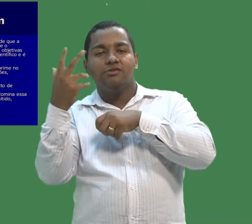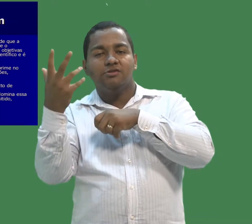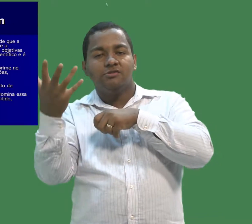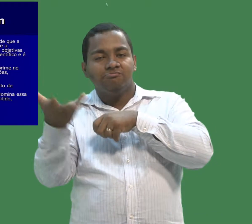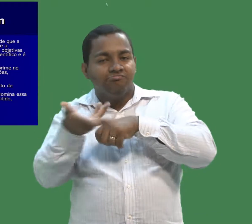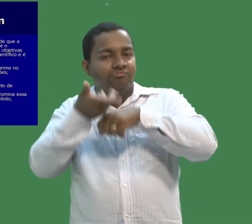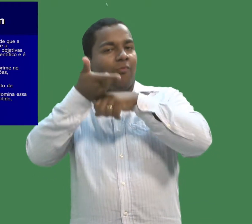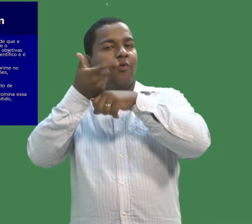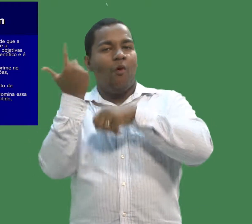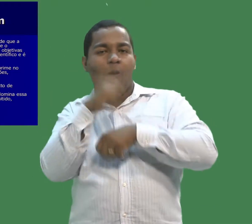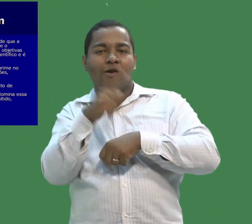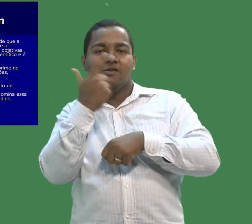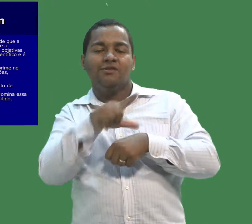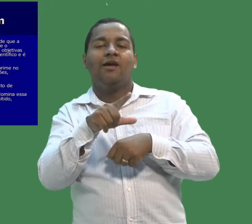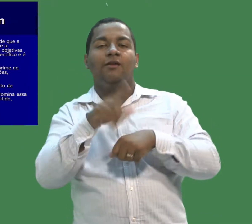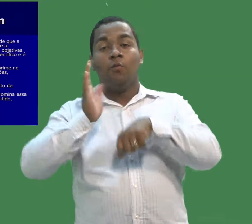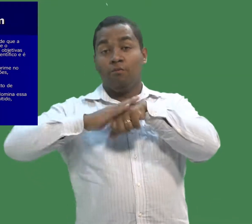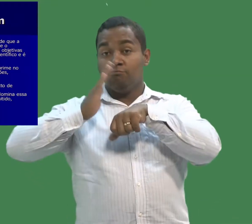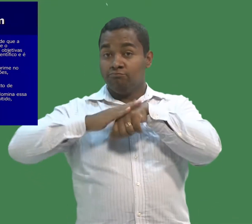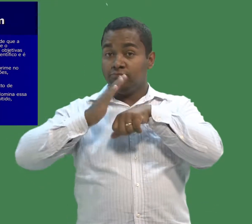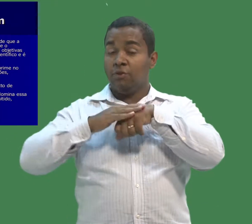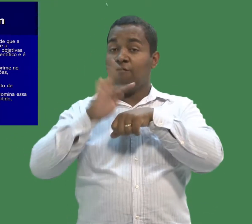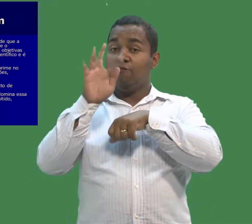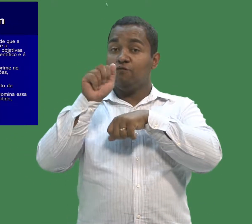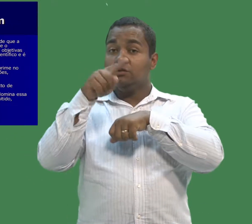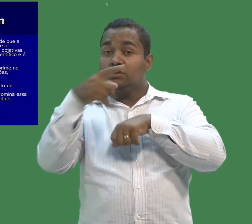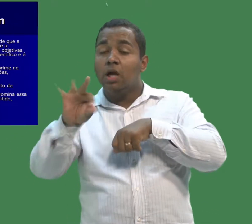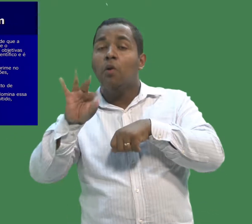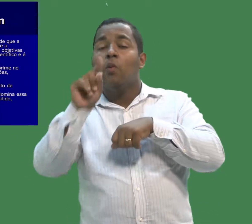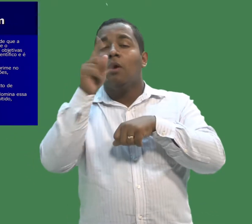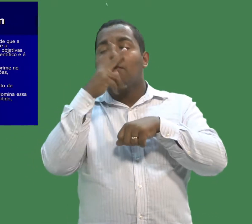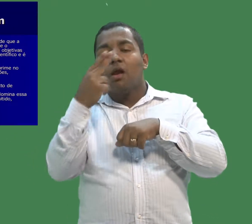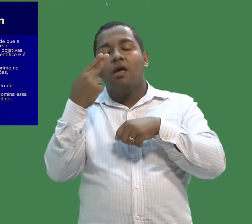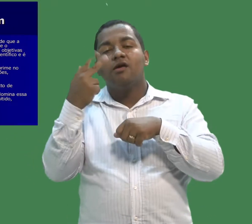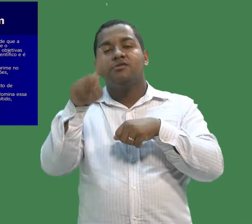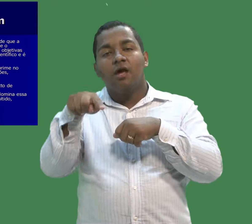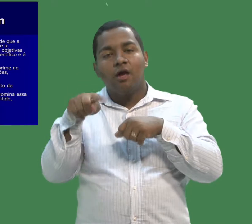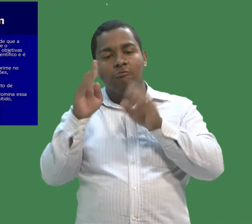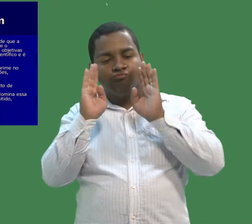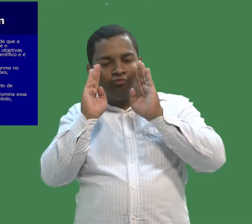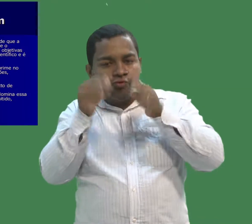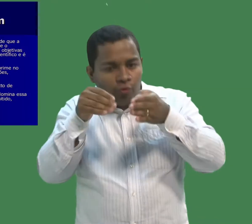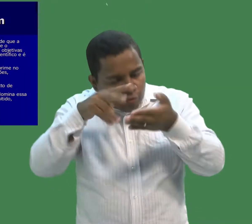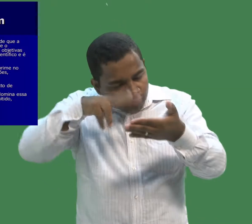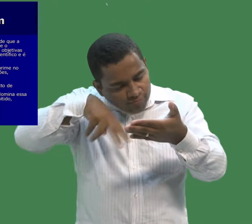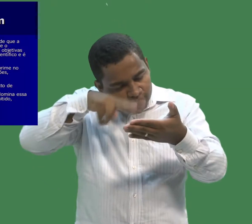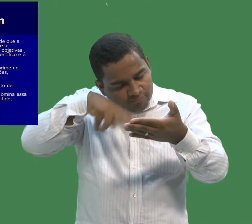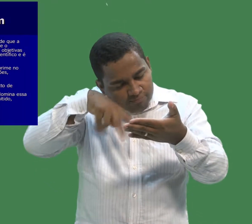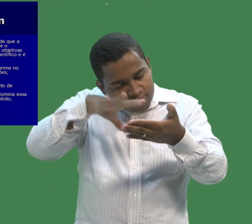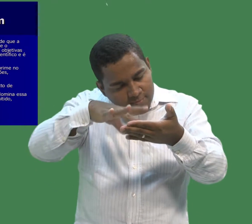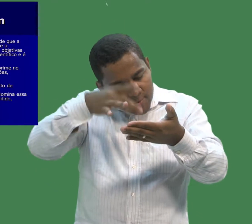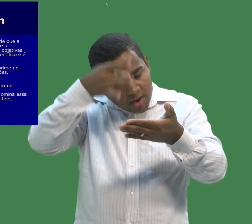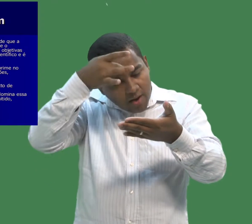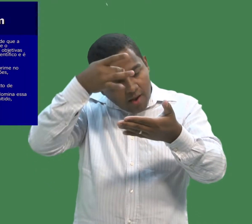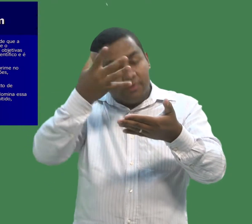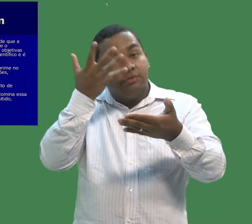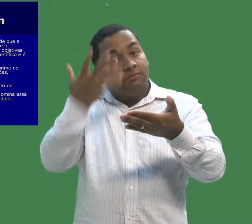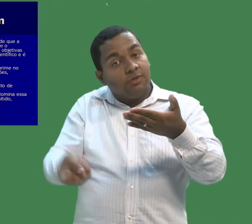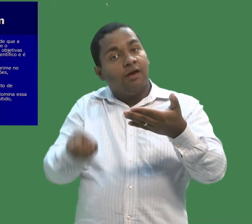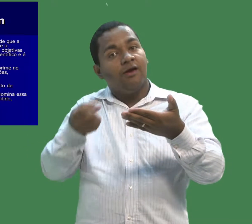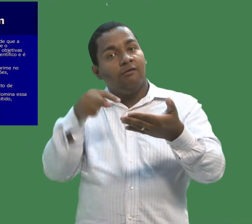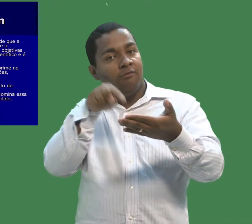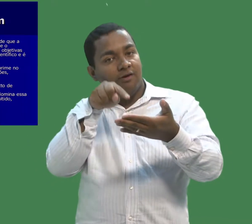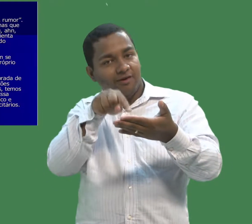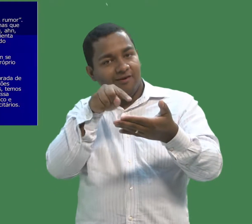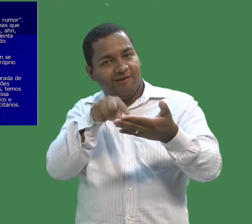essa função, busca-se envolver o leitor com o conteúdo transmitido, levando-o a adotar esse ou aquele comportamento.